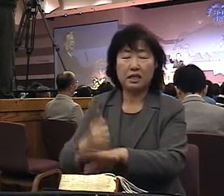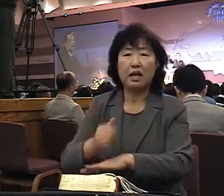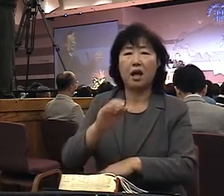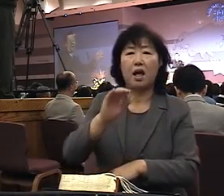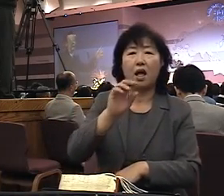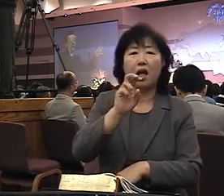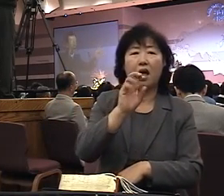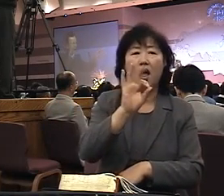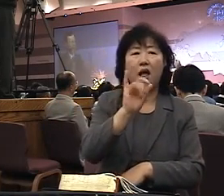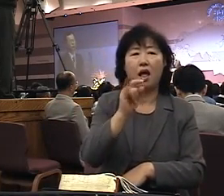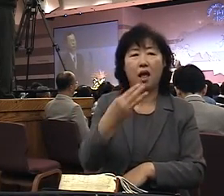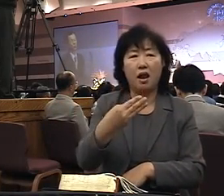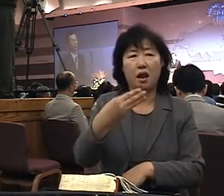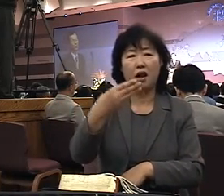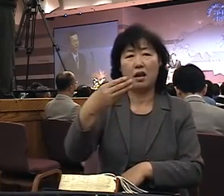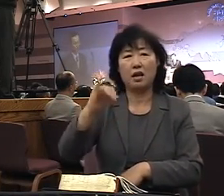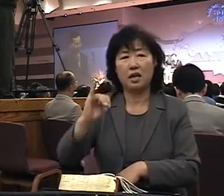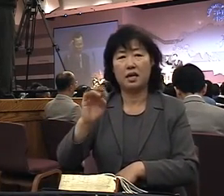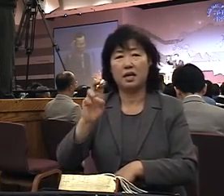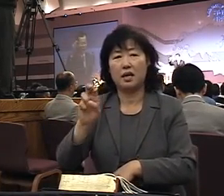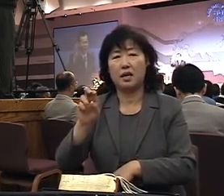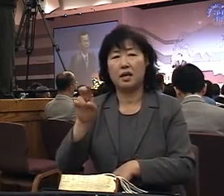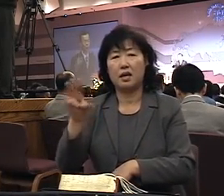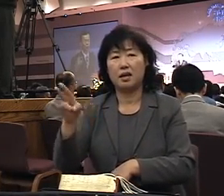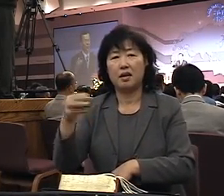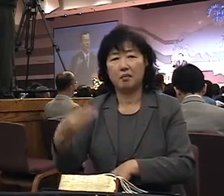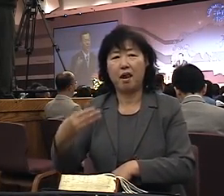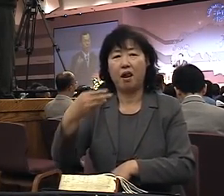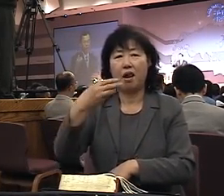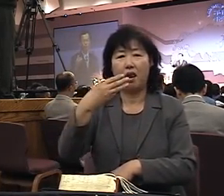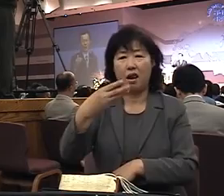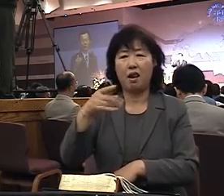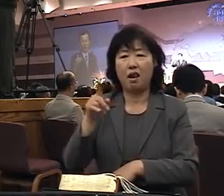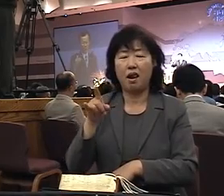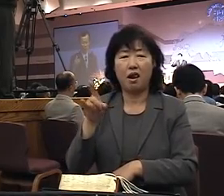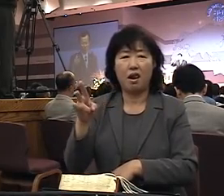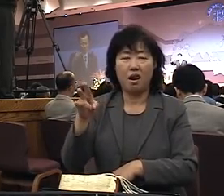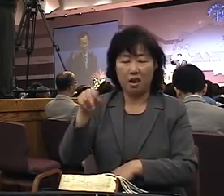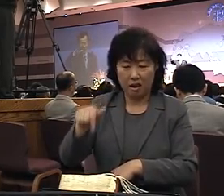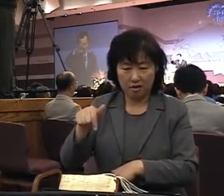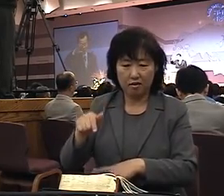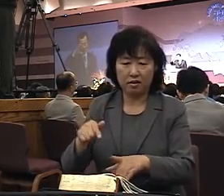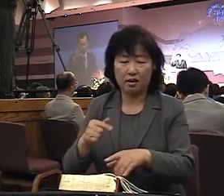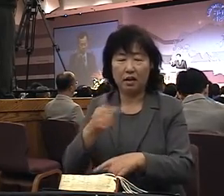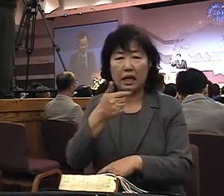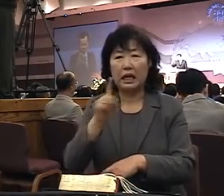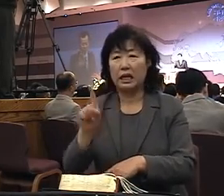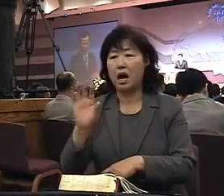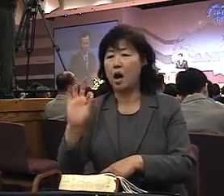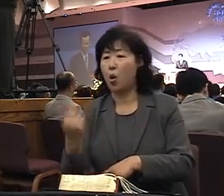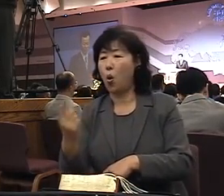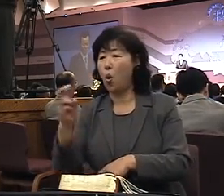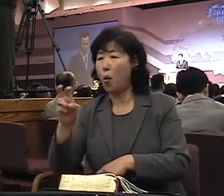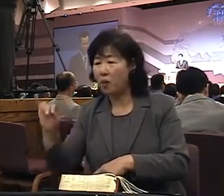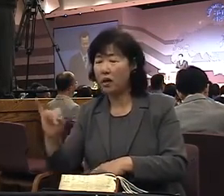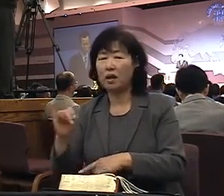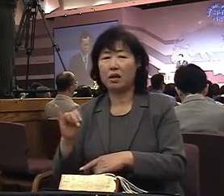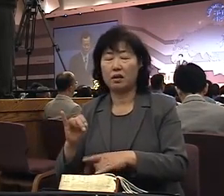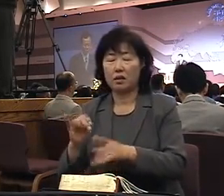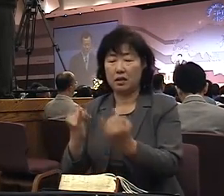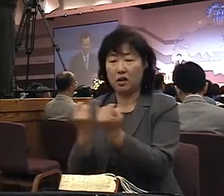않은 엘리멜렉의 가문을 살려주고 나오미와 룻을 복받은 여인으로 새롭게 역전시키는